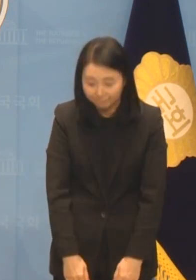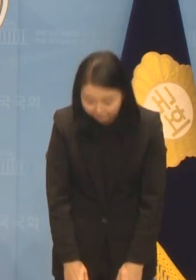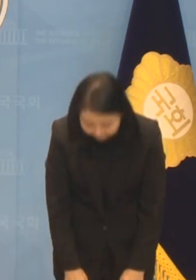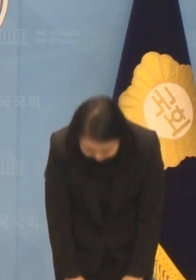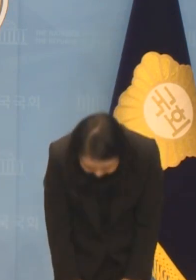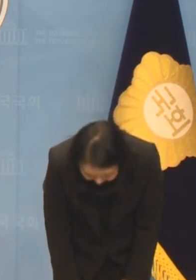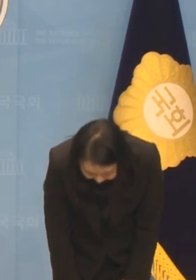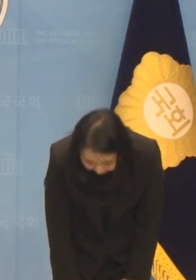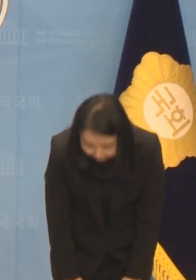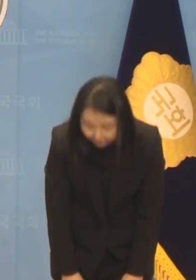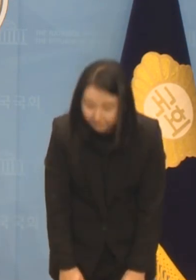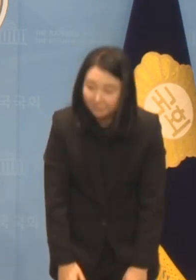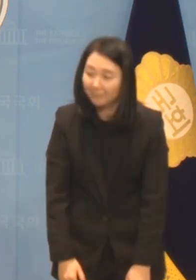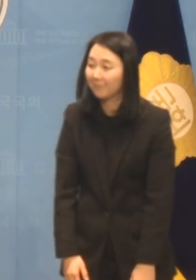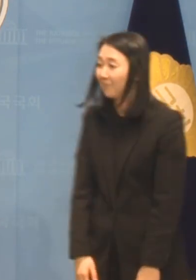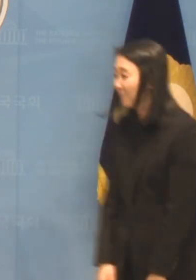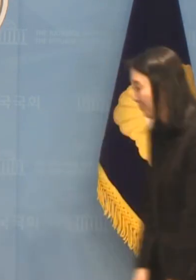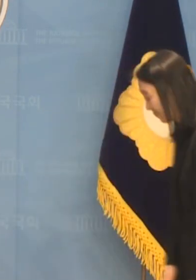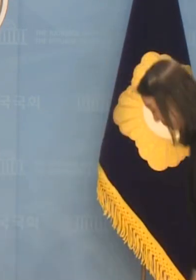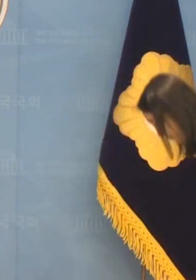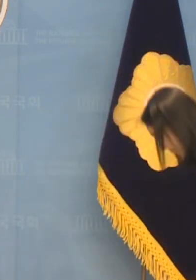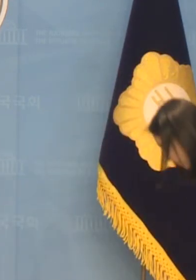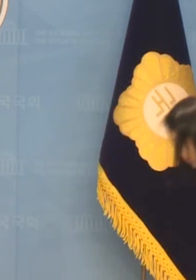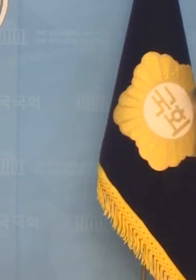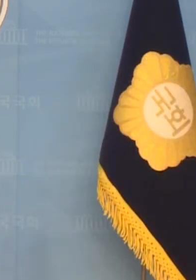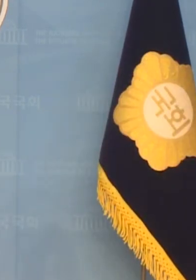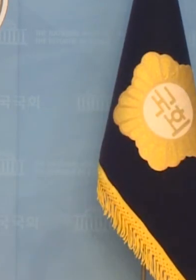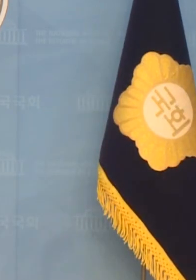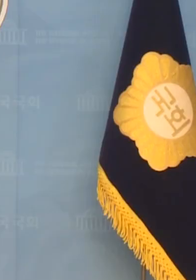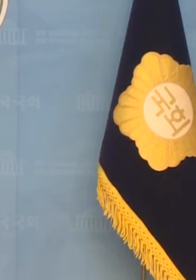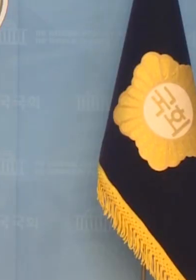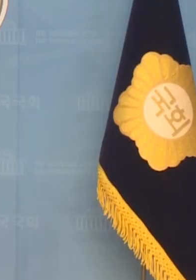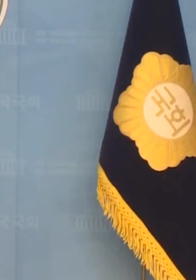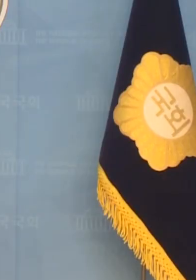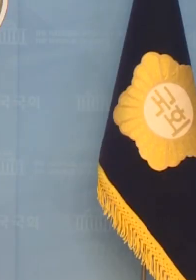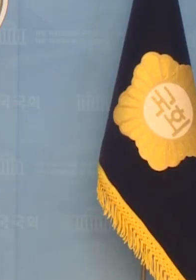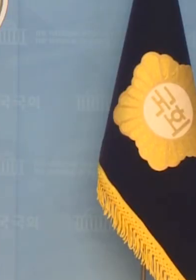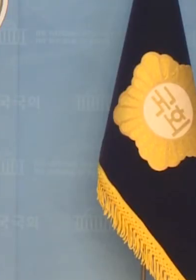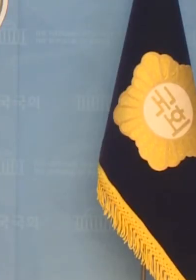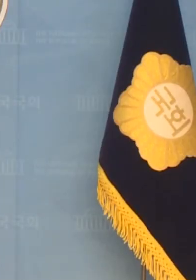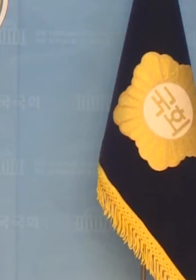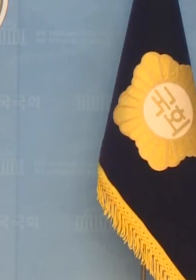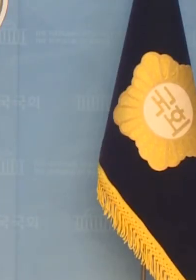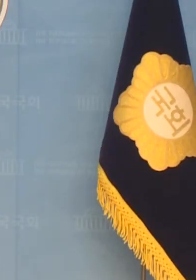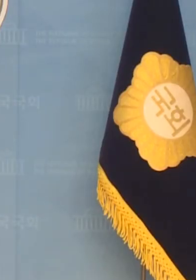예, 수고하셨습니다. 예.